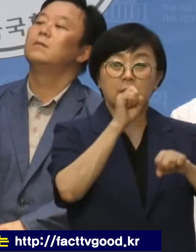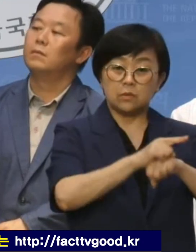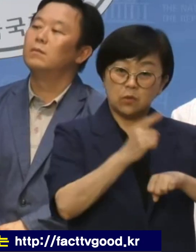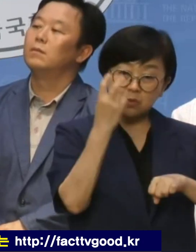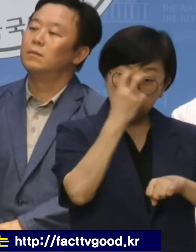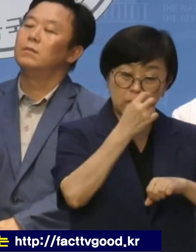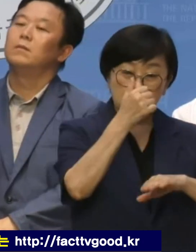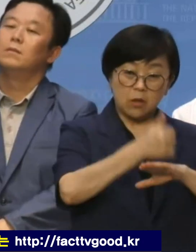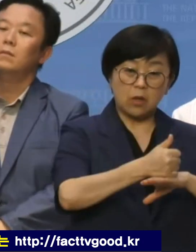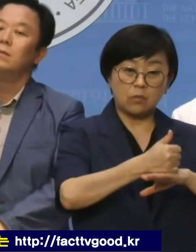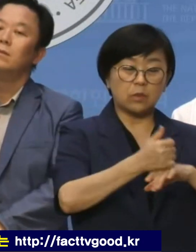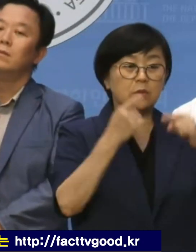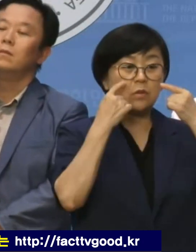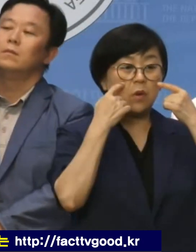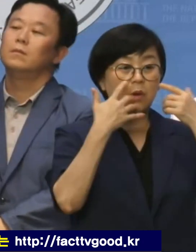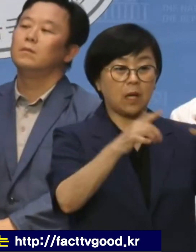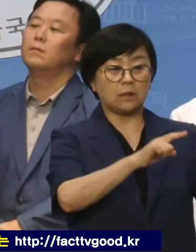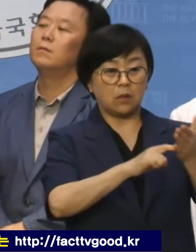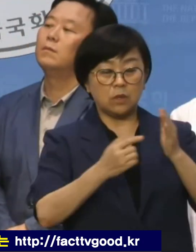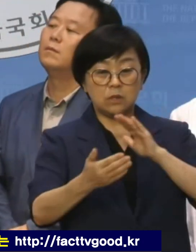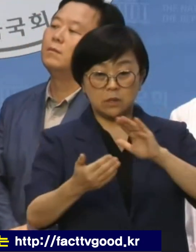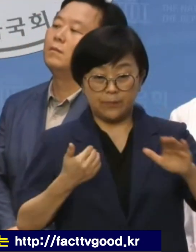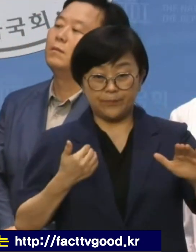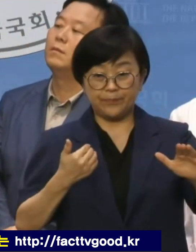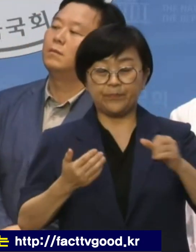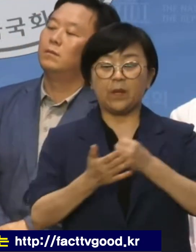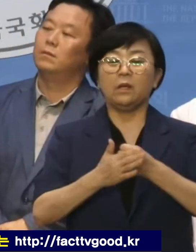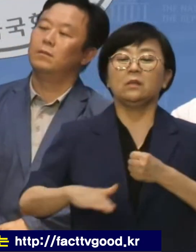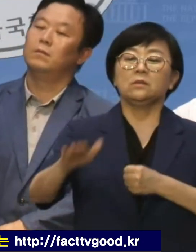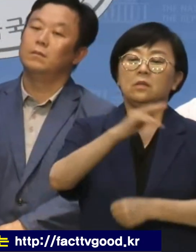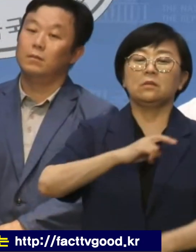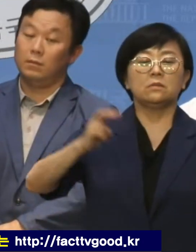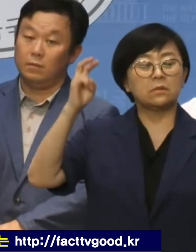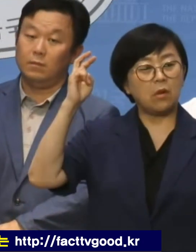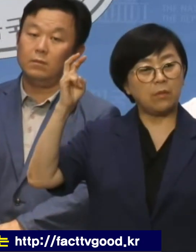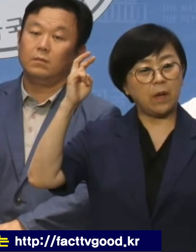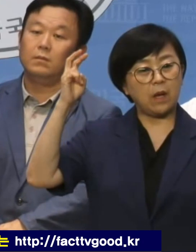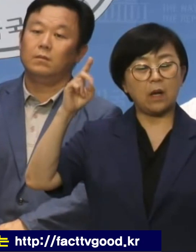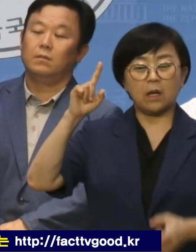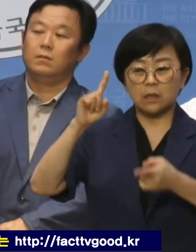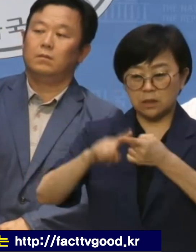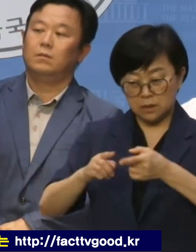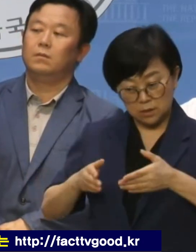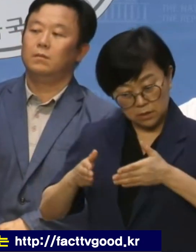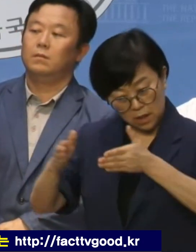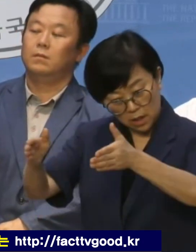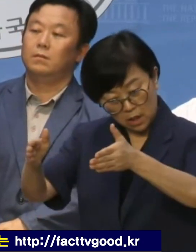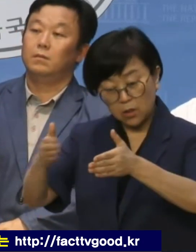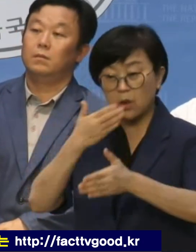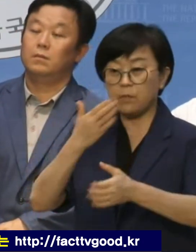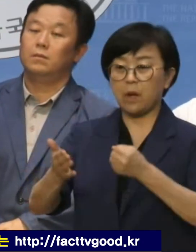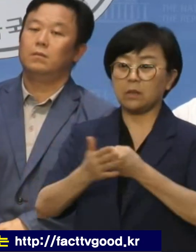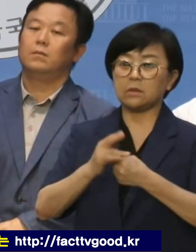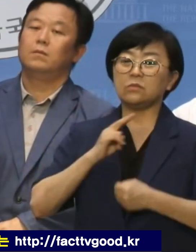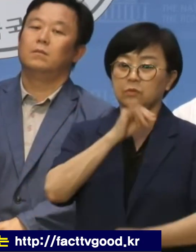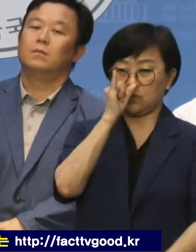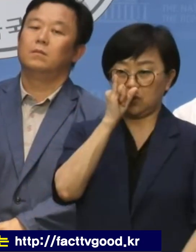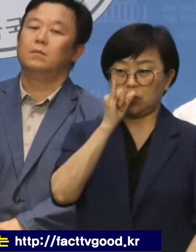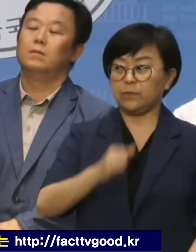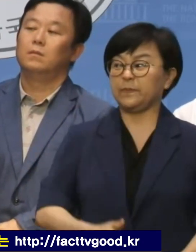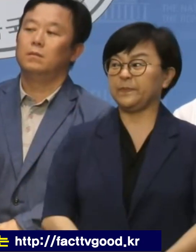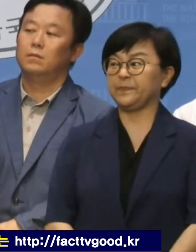대해서 이게 결과물이 정확하게 눈으로 드러나기 전이기 때문에 저희는 설마 이 노선이 그대로 적용이 될지 한 좀 의구심이 좀